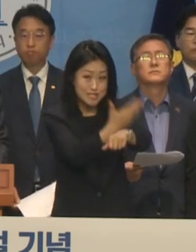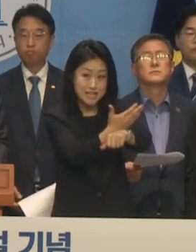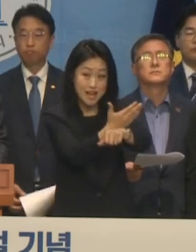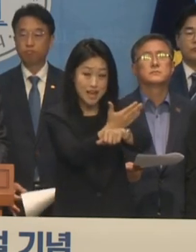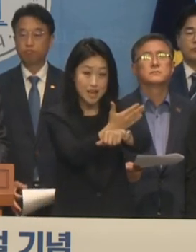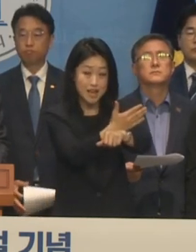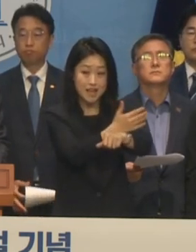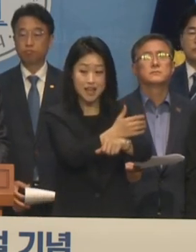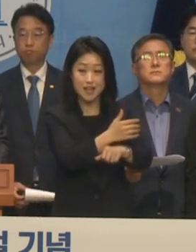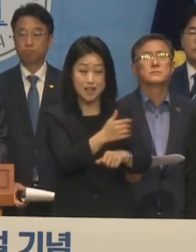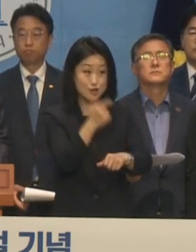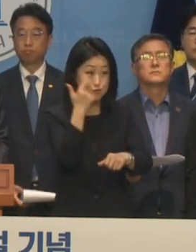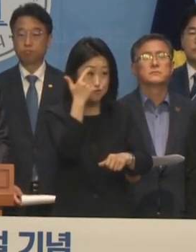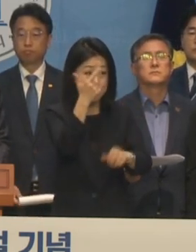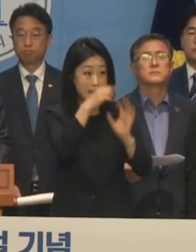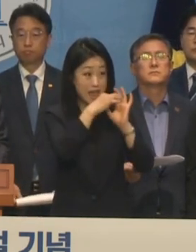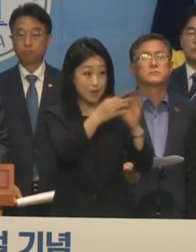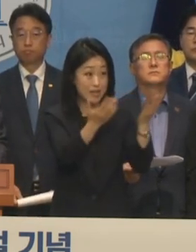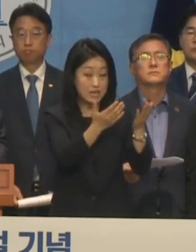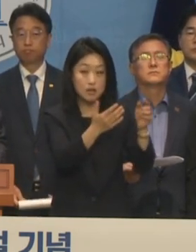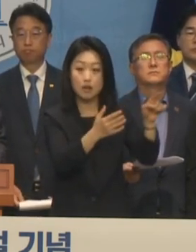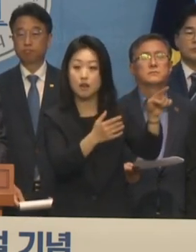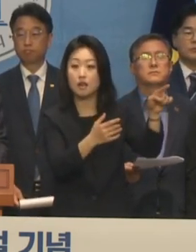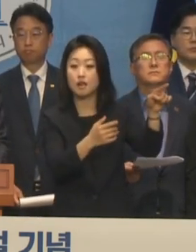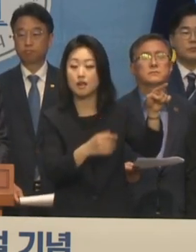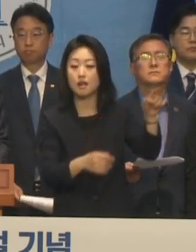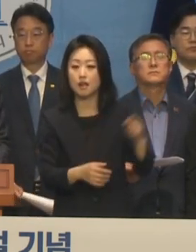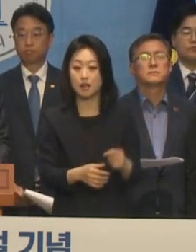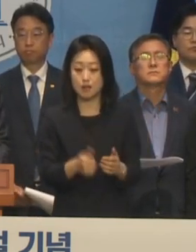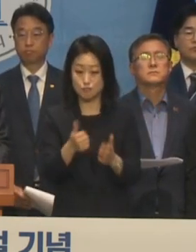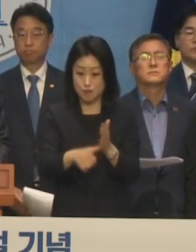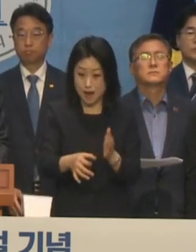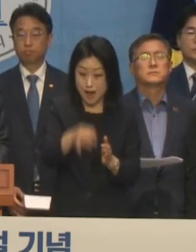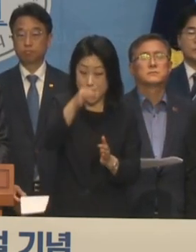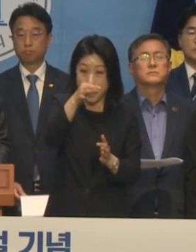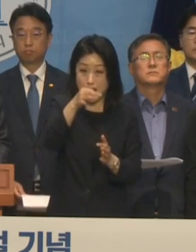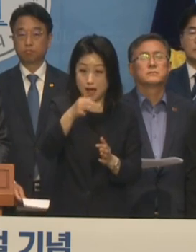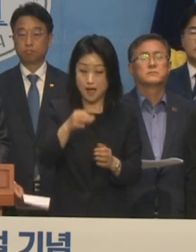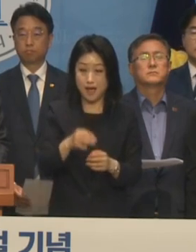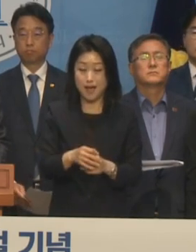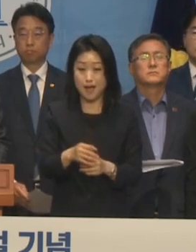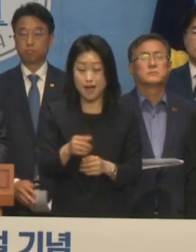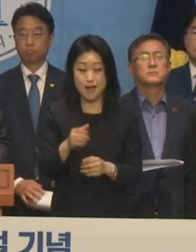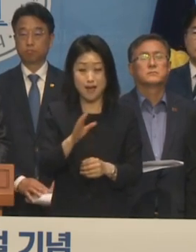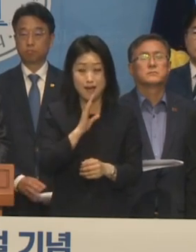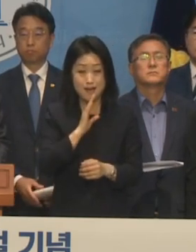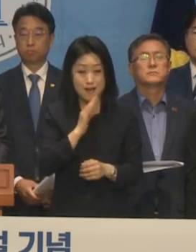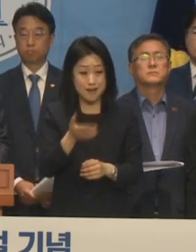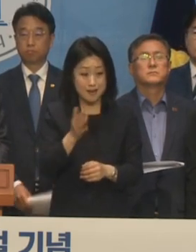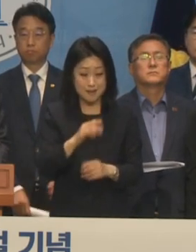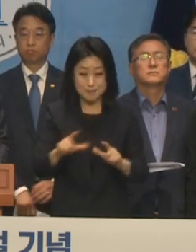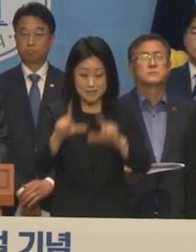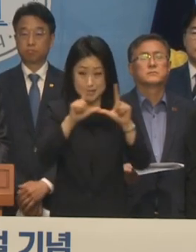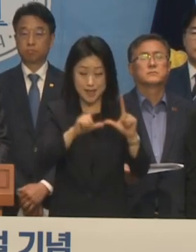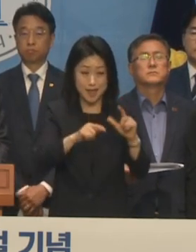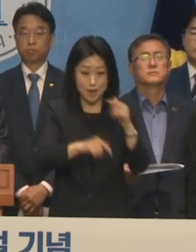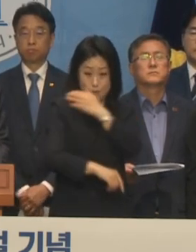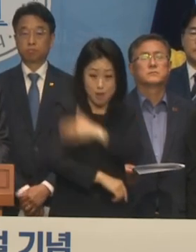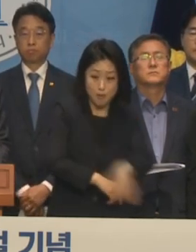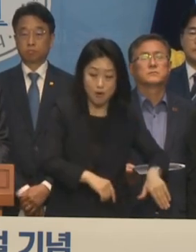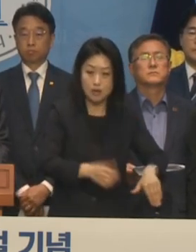노동을 들고 나왔습니다. 치솟는 물가와 고금리로 파탄나는 민생은 외면하면서